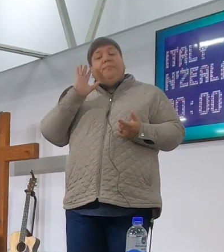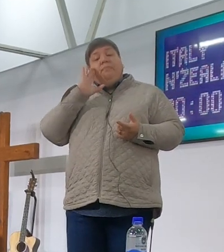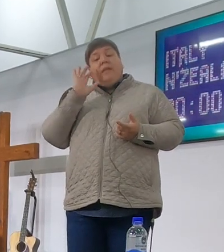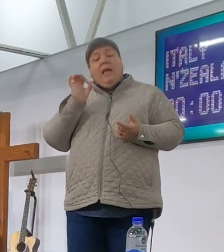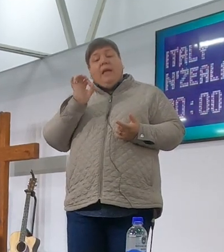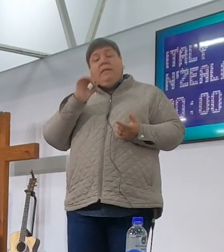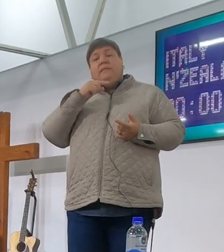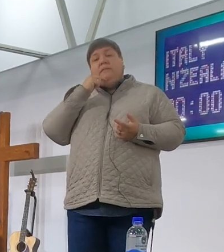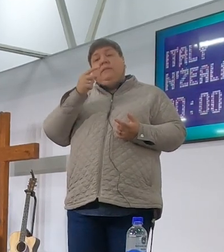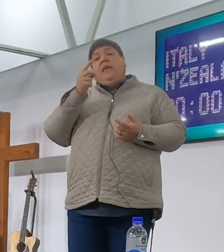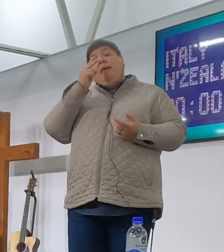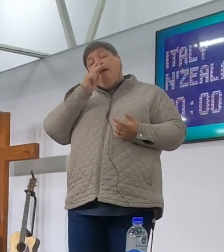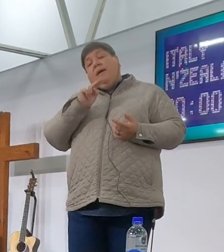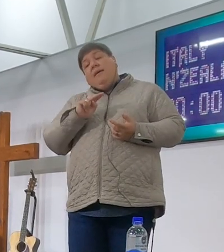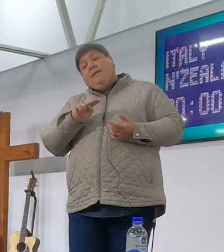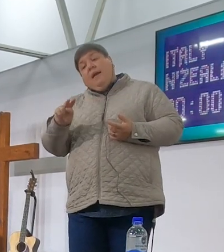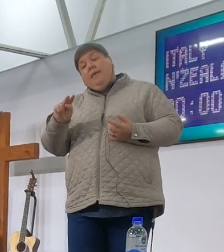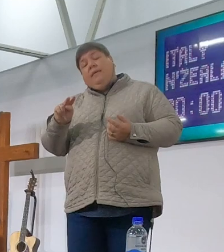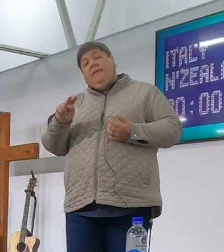gesegde,